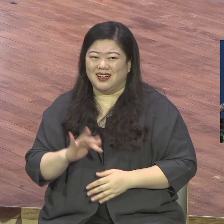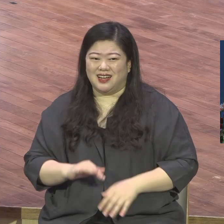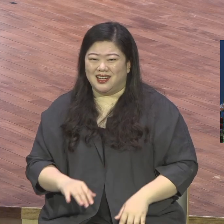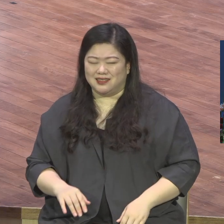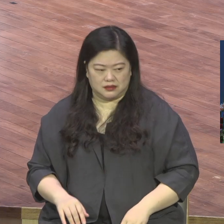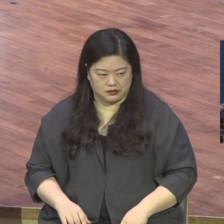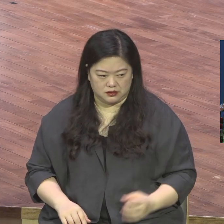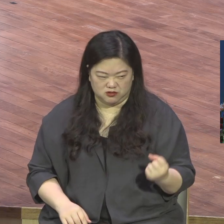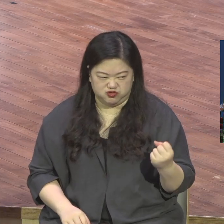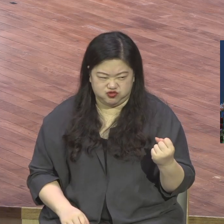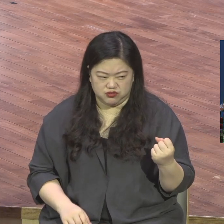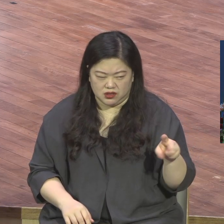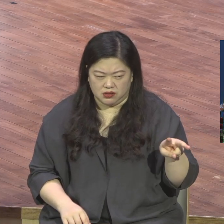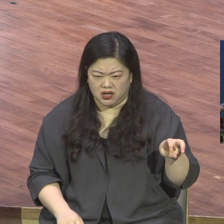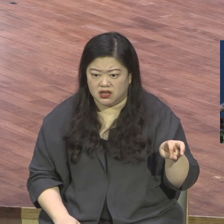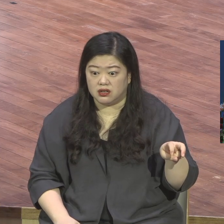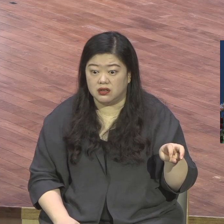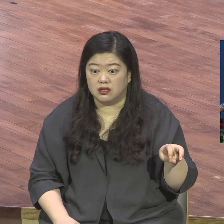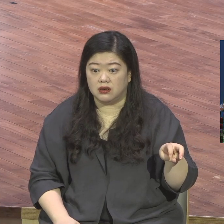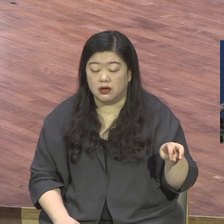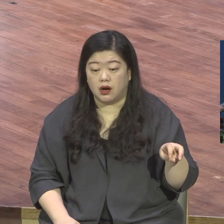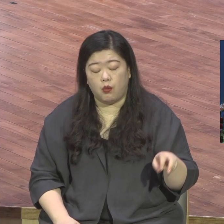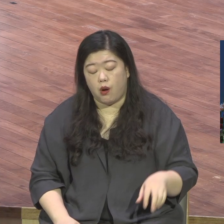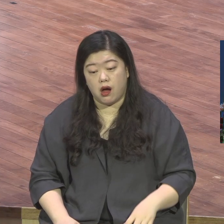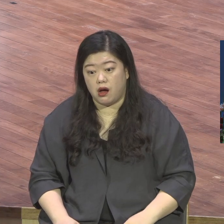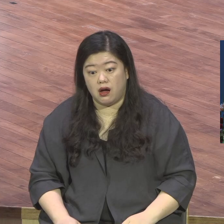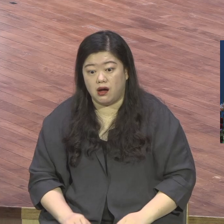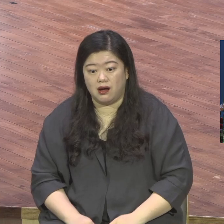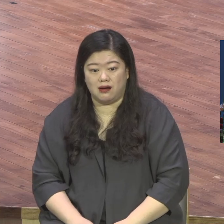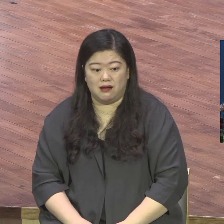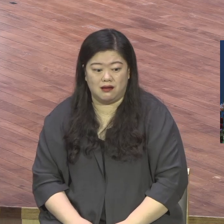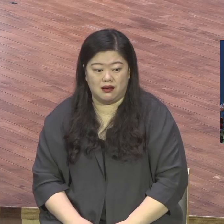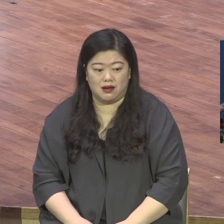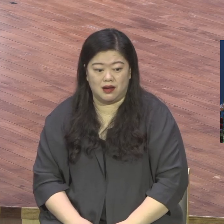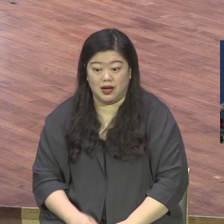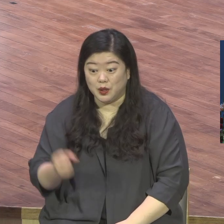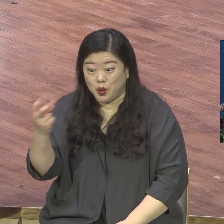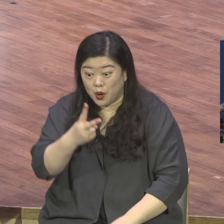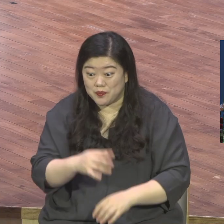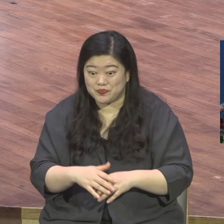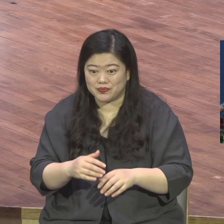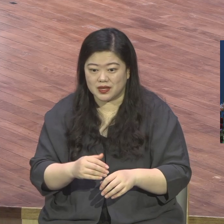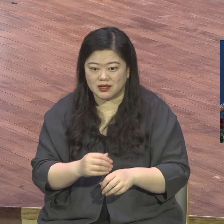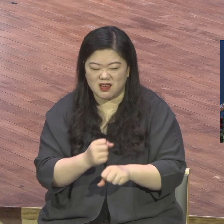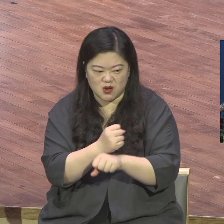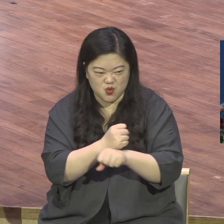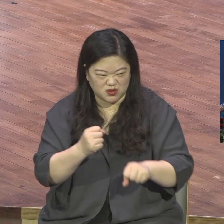그 사람 그 인상 운상 무시하면 안 돼요. 얼굴 표정 딱 보면 거의 다 알아요.